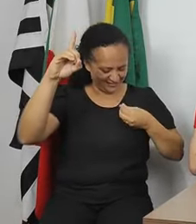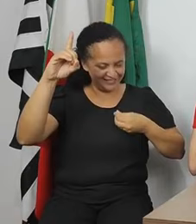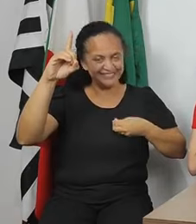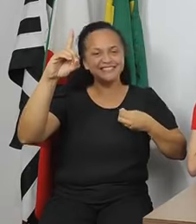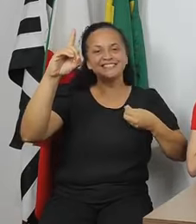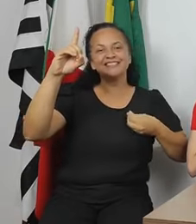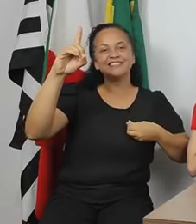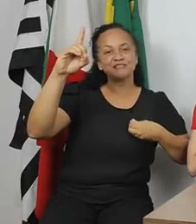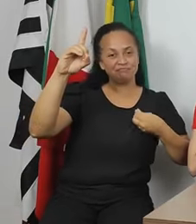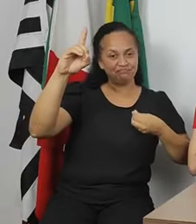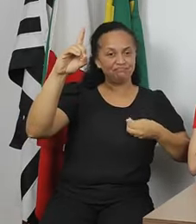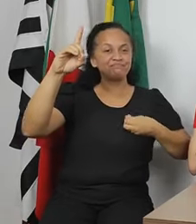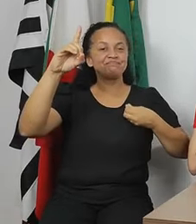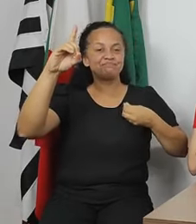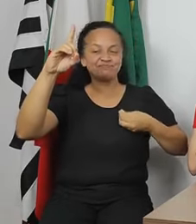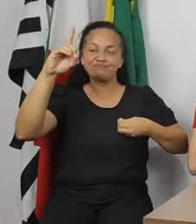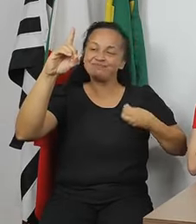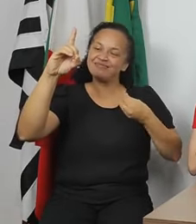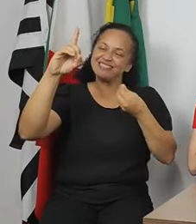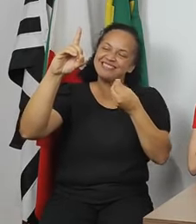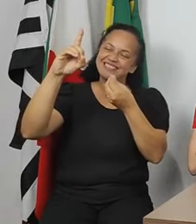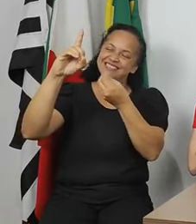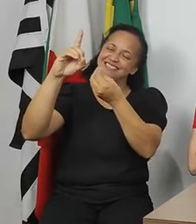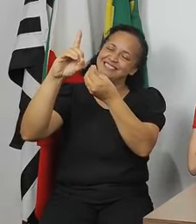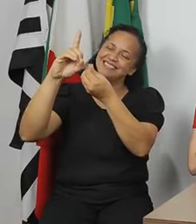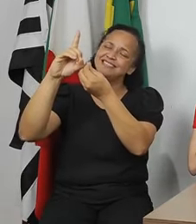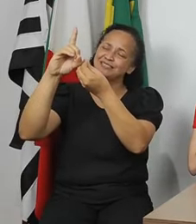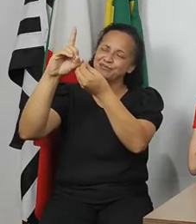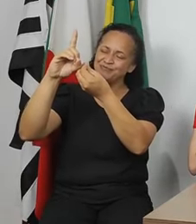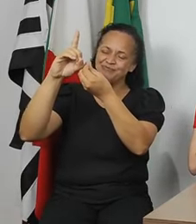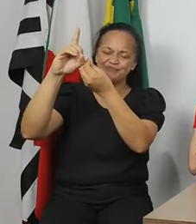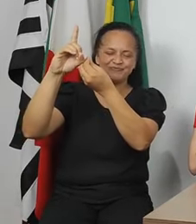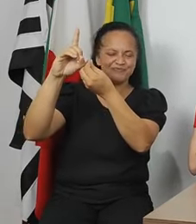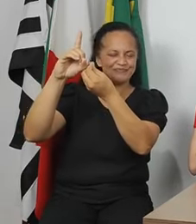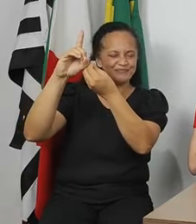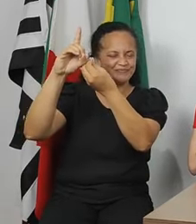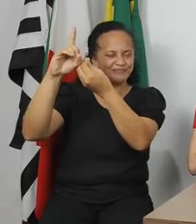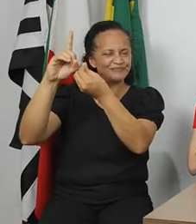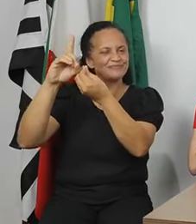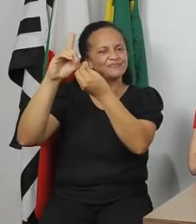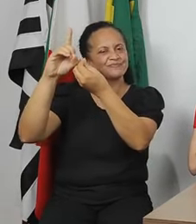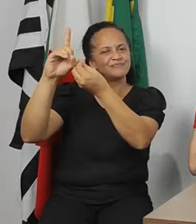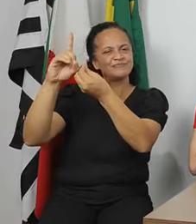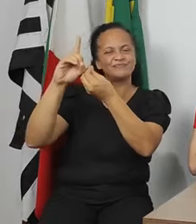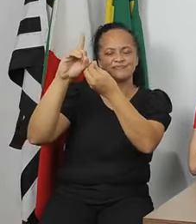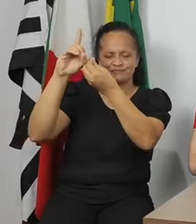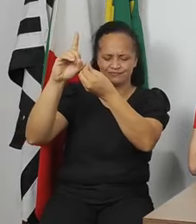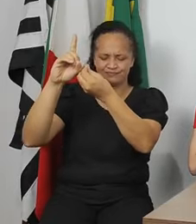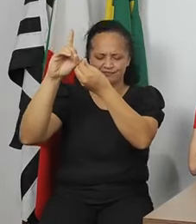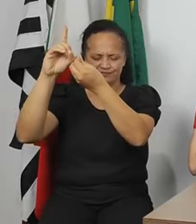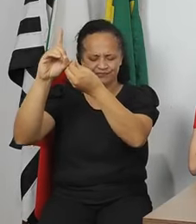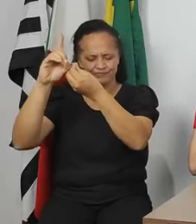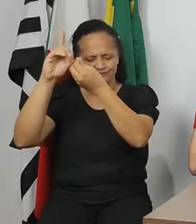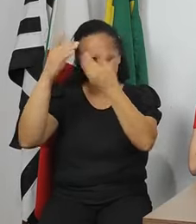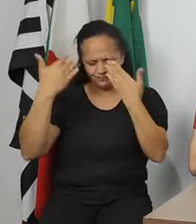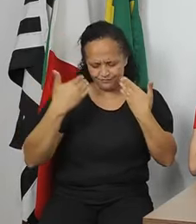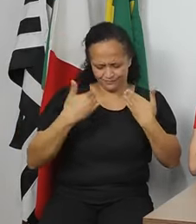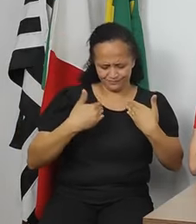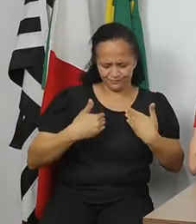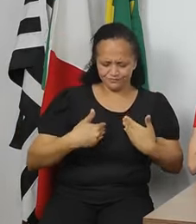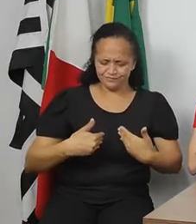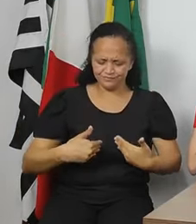vida eu te consagro. Tudo que